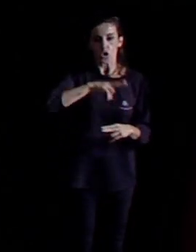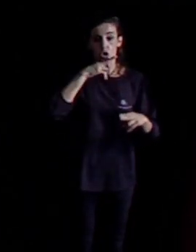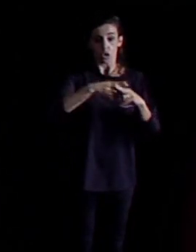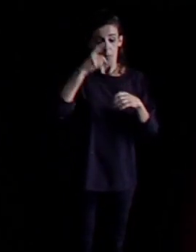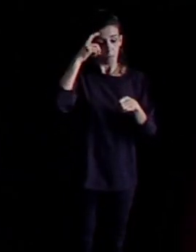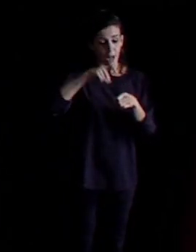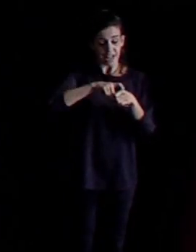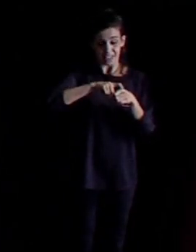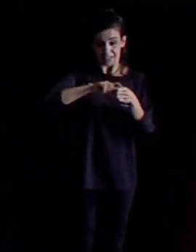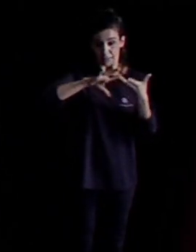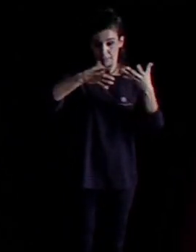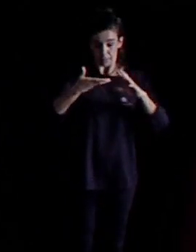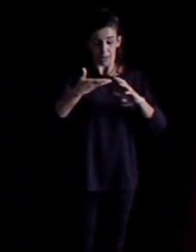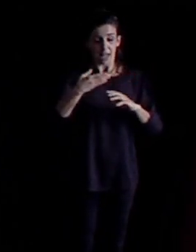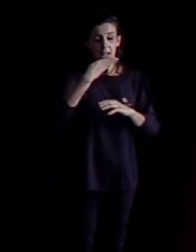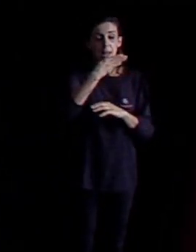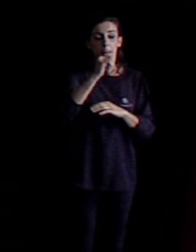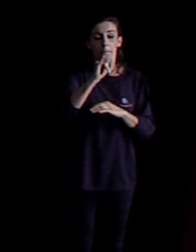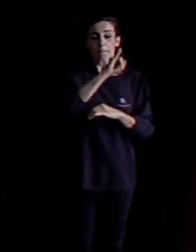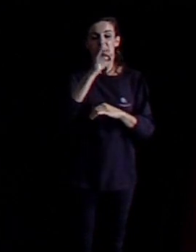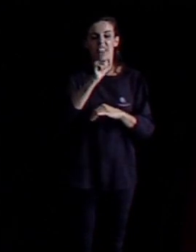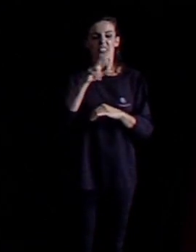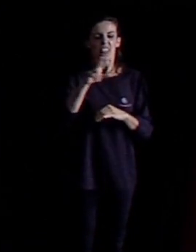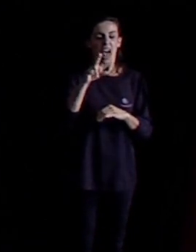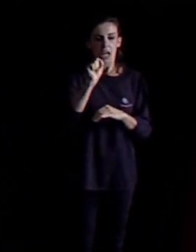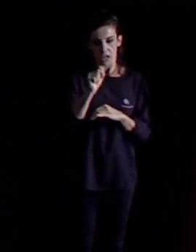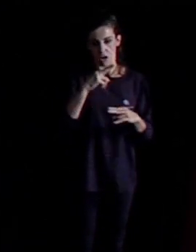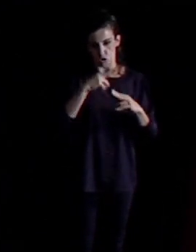psiquiatría bizarra, que tú dices, bueno,